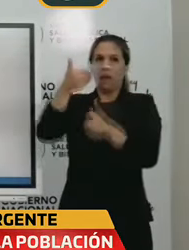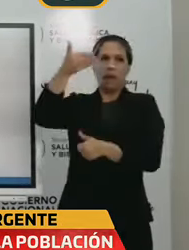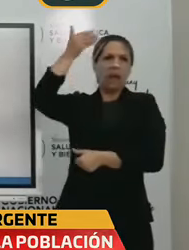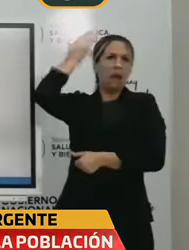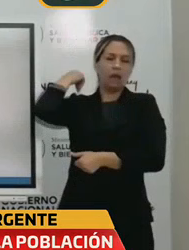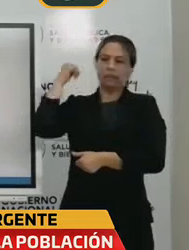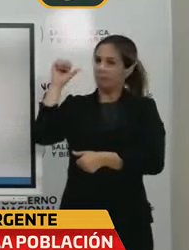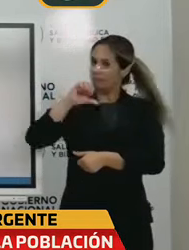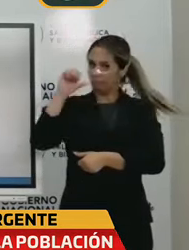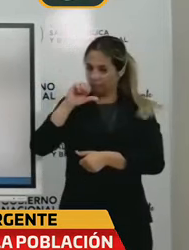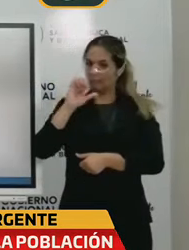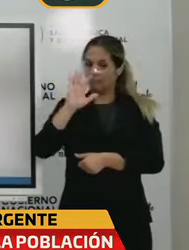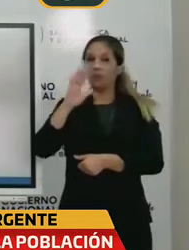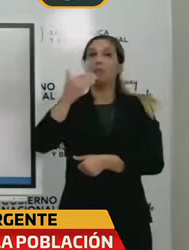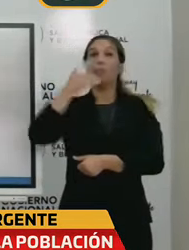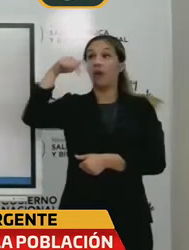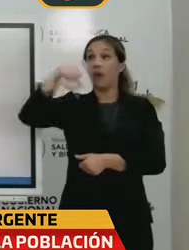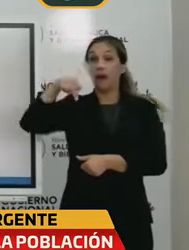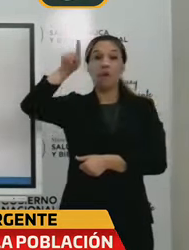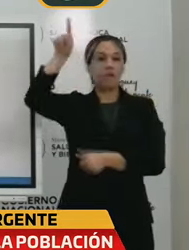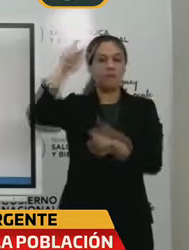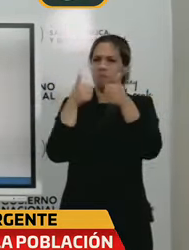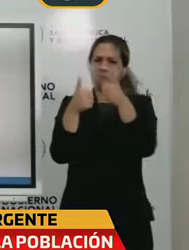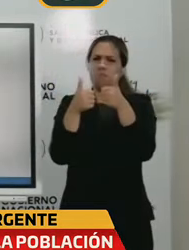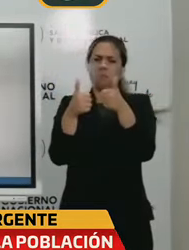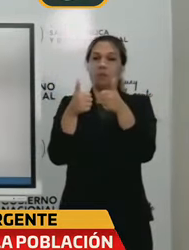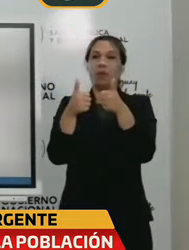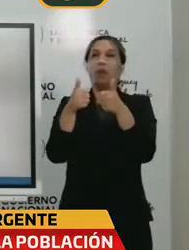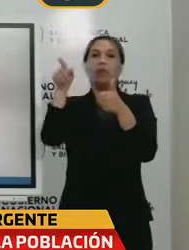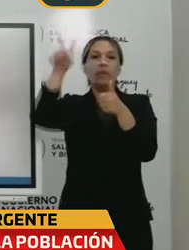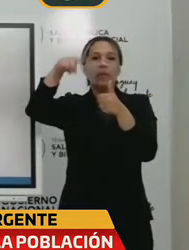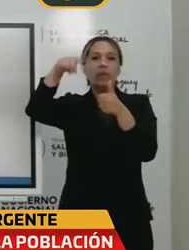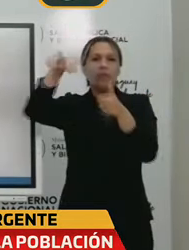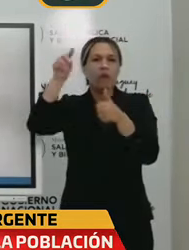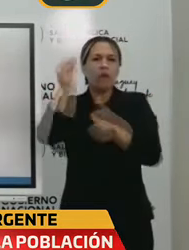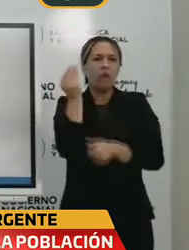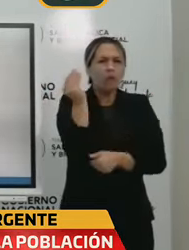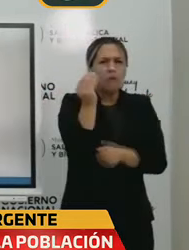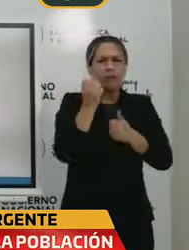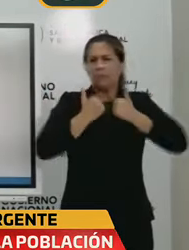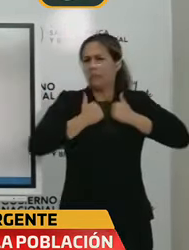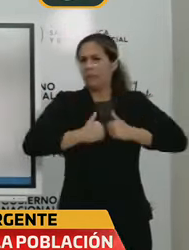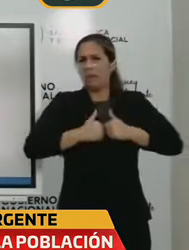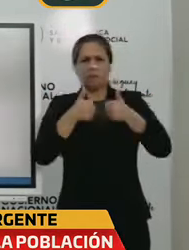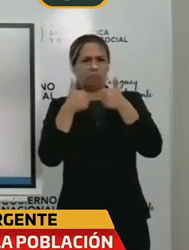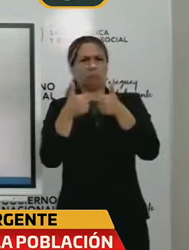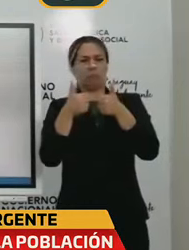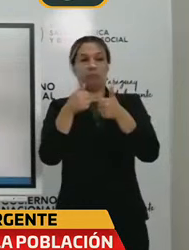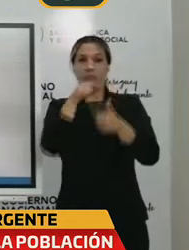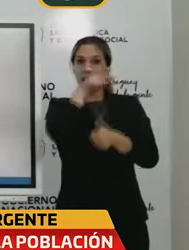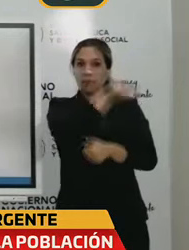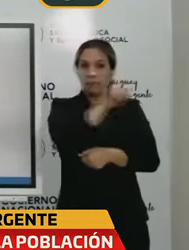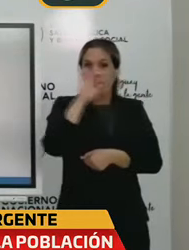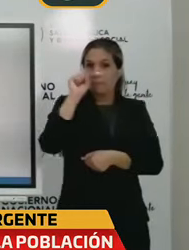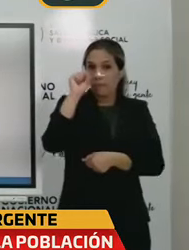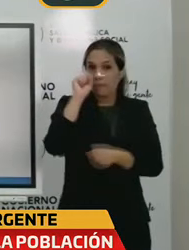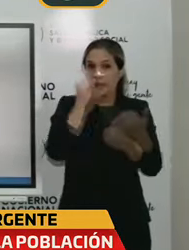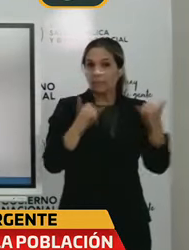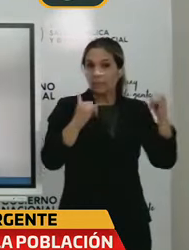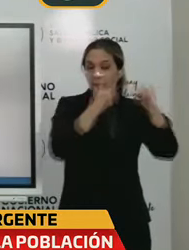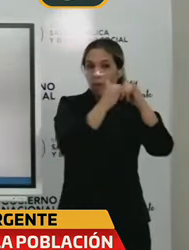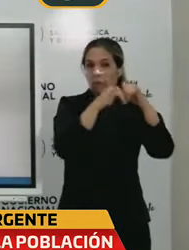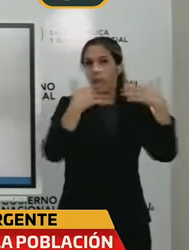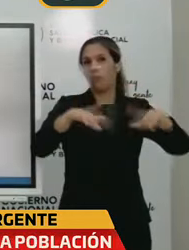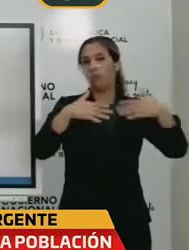pocos casos, pero igual siguen habiendo casos. Ellos son jóvenes, son sanos, pero su papá ya es un adulto mayor. Yo sé que